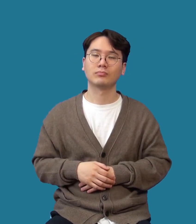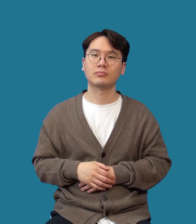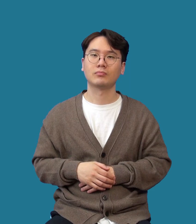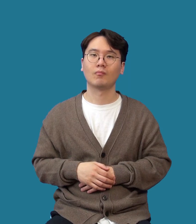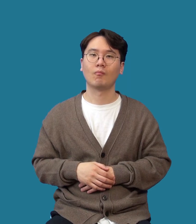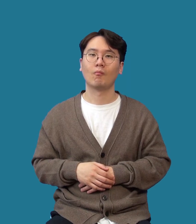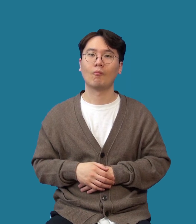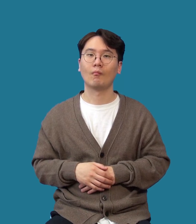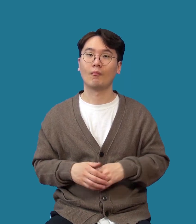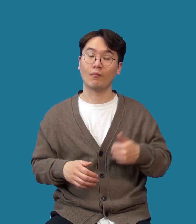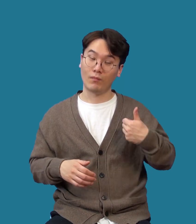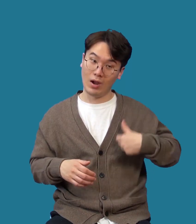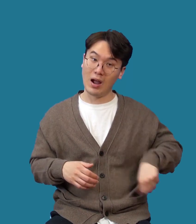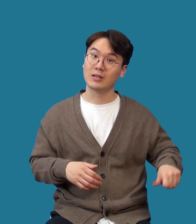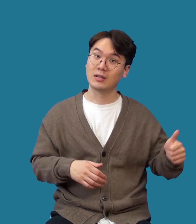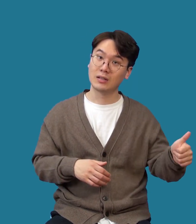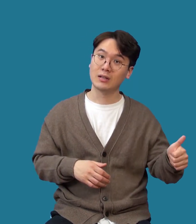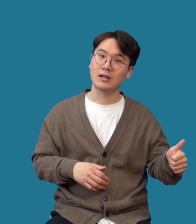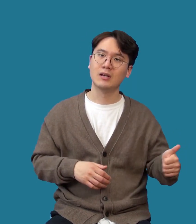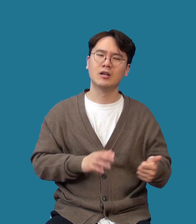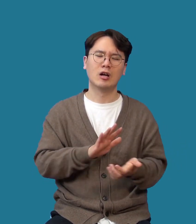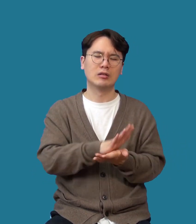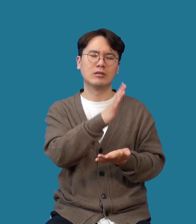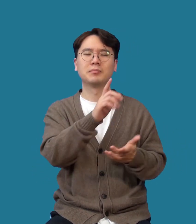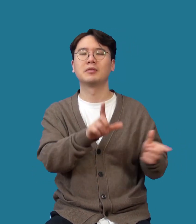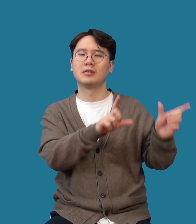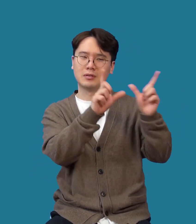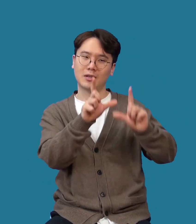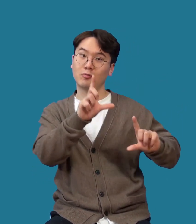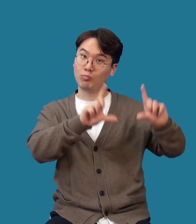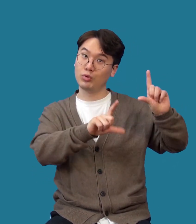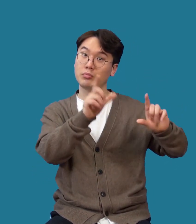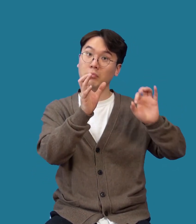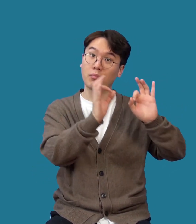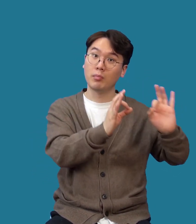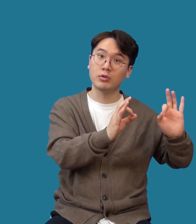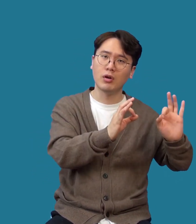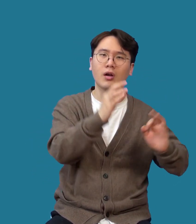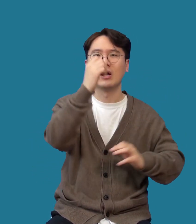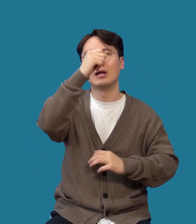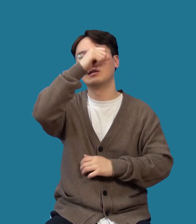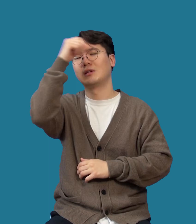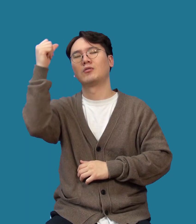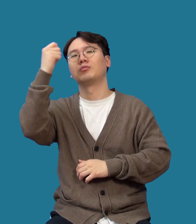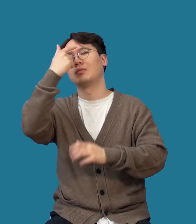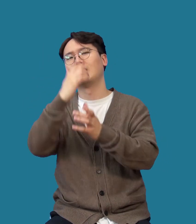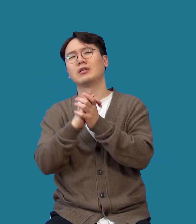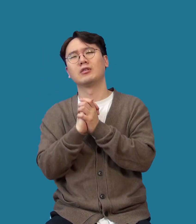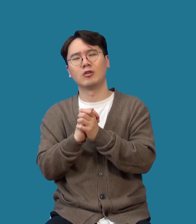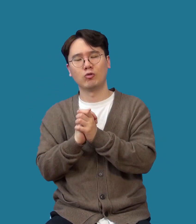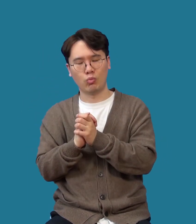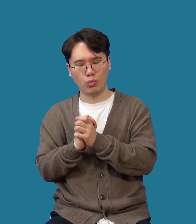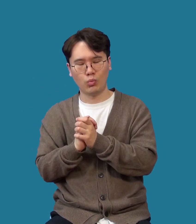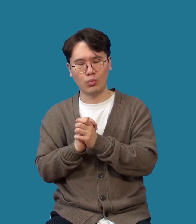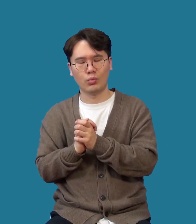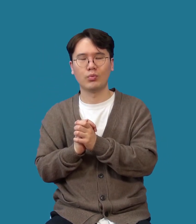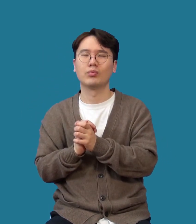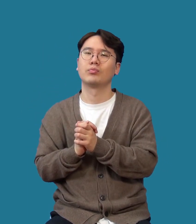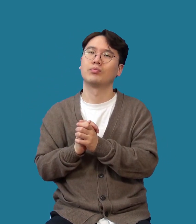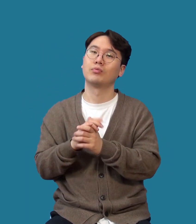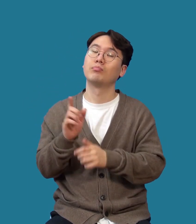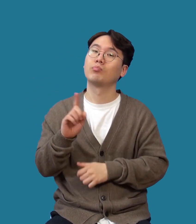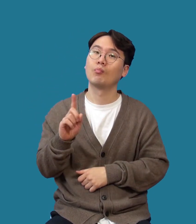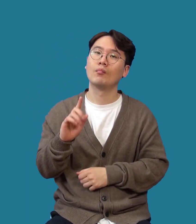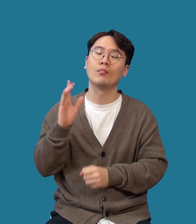아들이 뜨겁게 산 그 모습을 보면서 장로님이 그만 기도가 터졌습니다. 하나님,